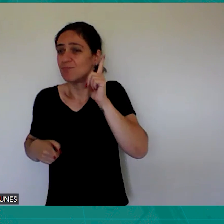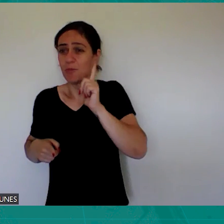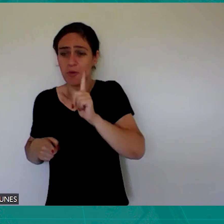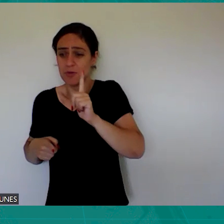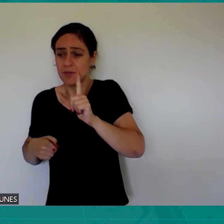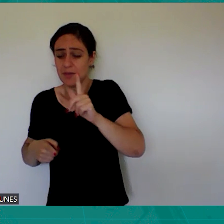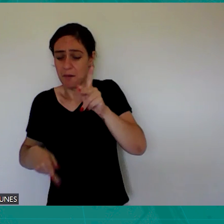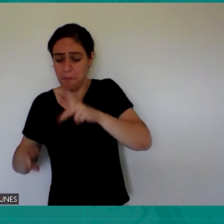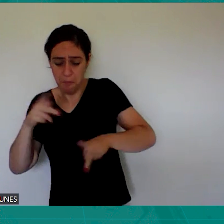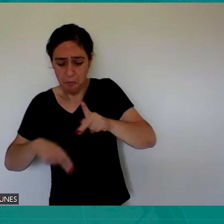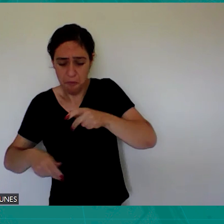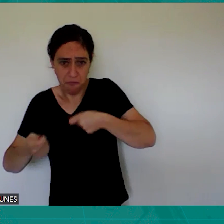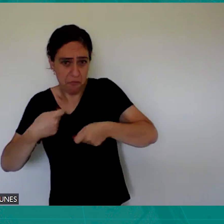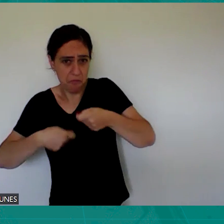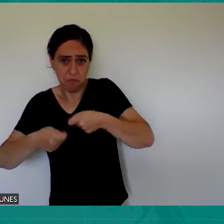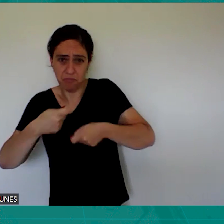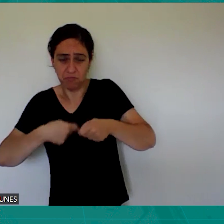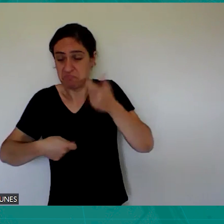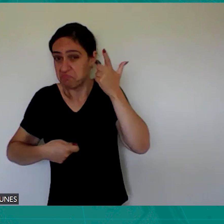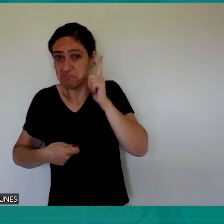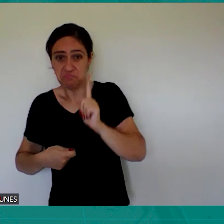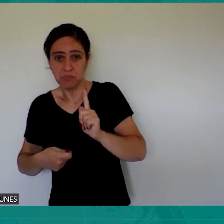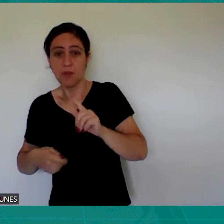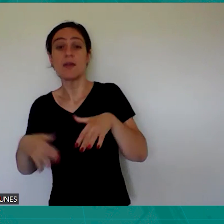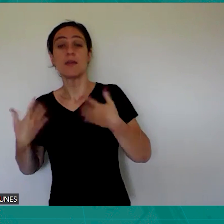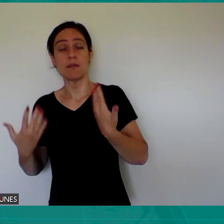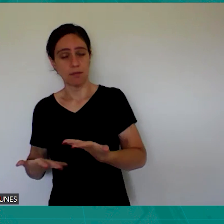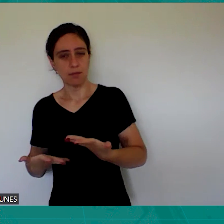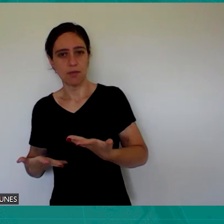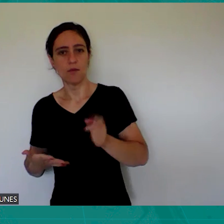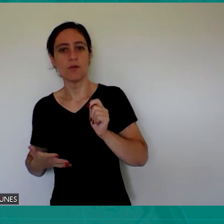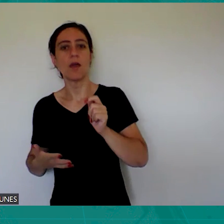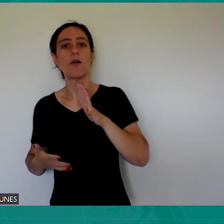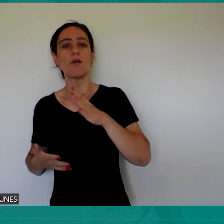controlar o povo judeu. Então, por causa disso, eles